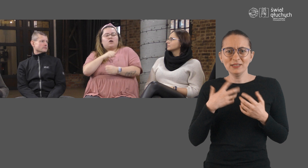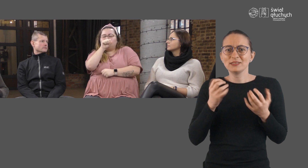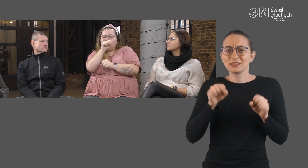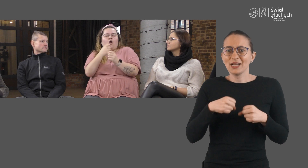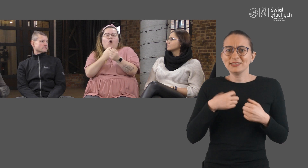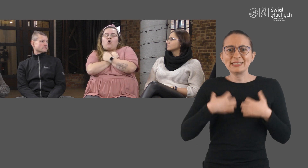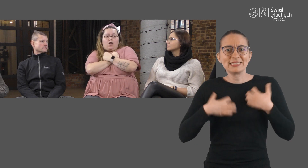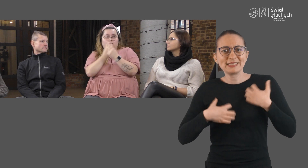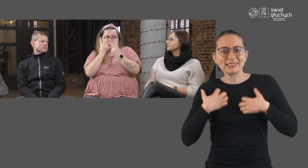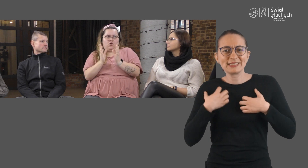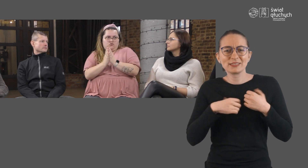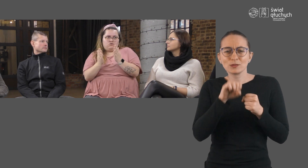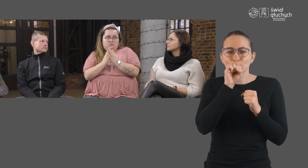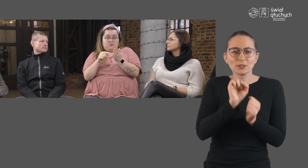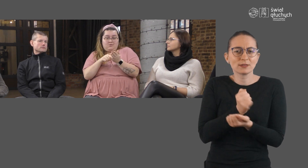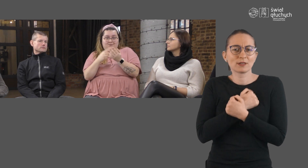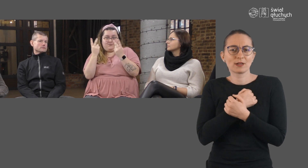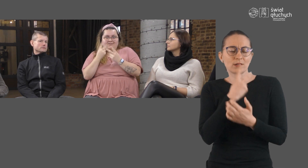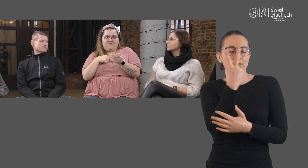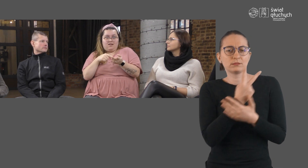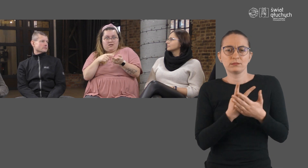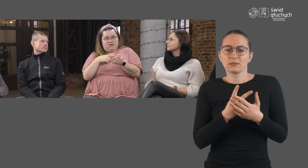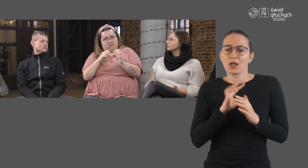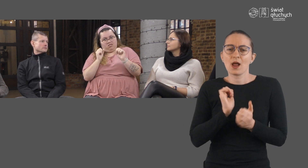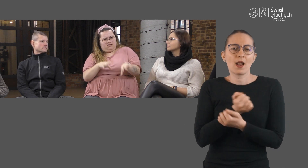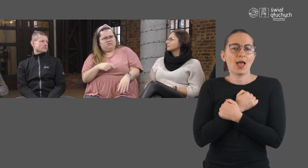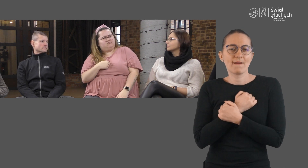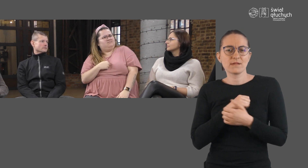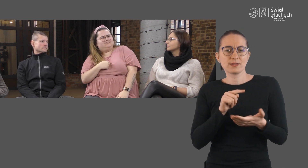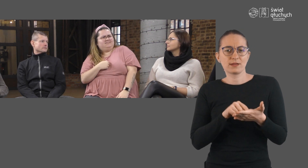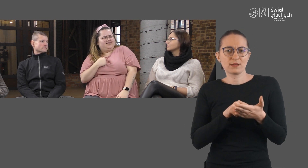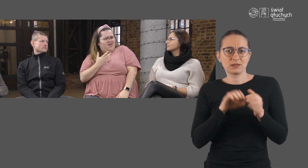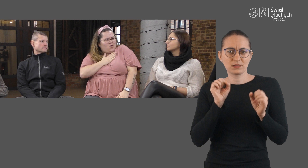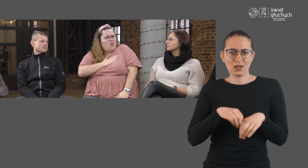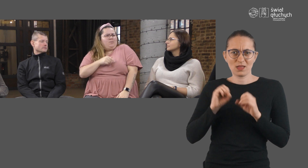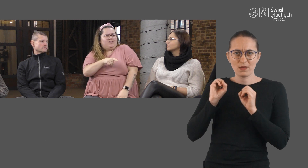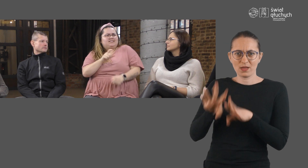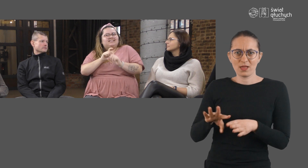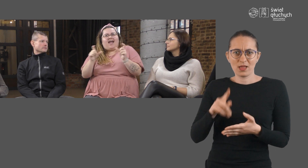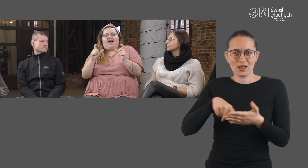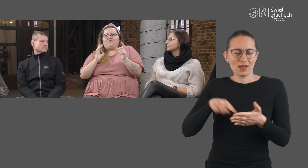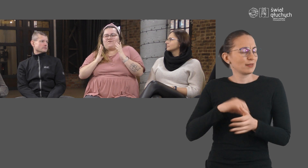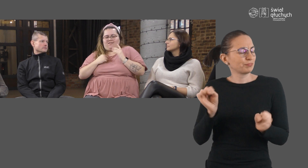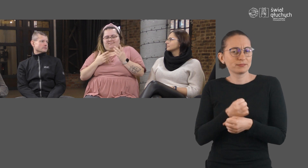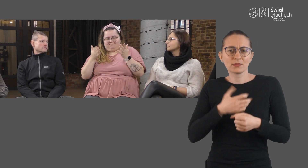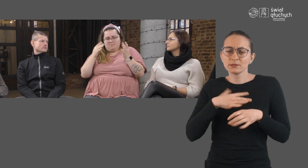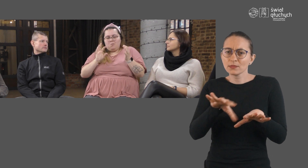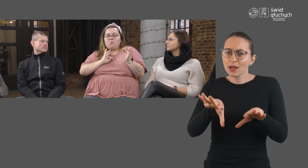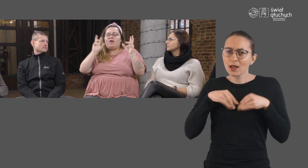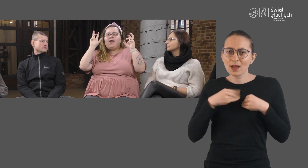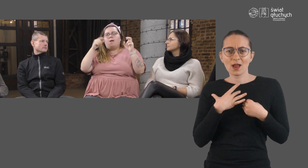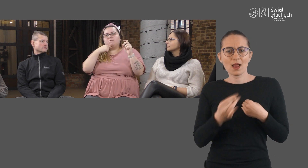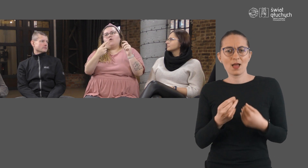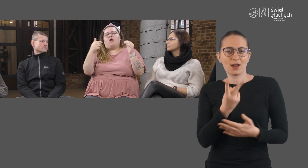No na przykład ja kocham czytać książki. Czyli ja tego nie opuszczę, bo ja to lubię. W